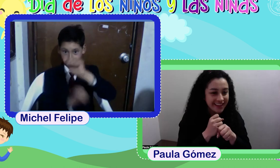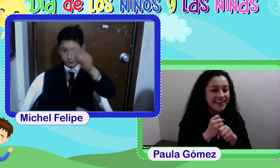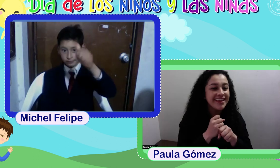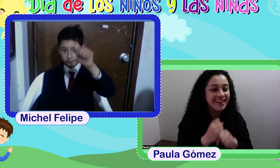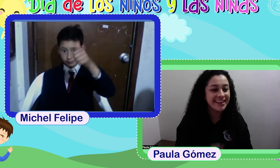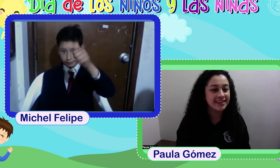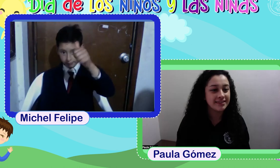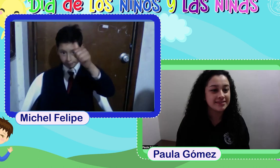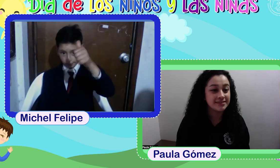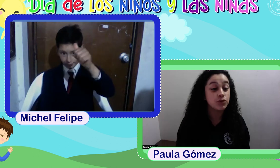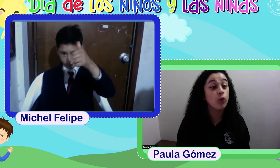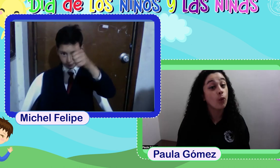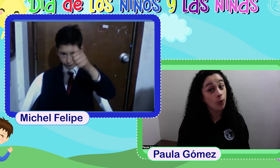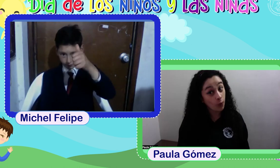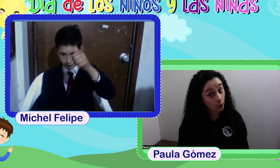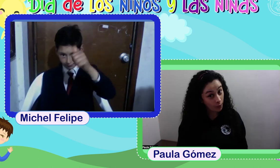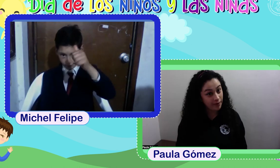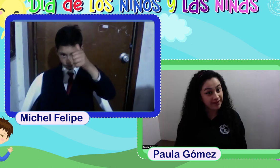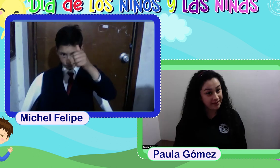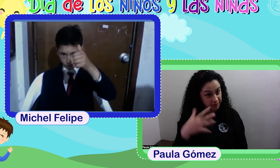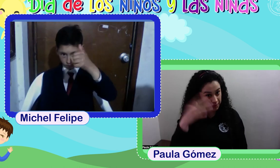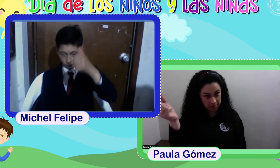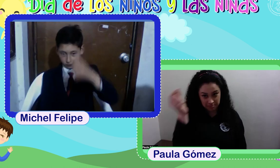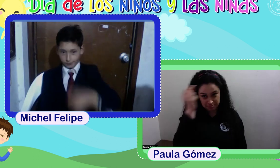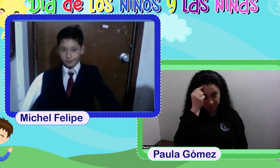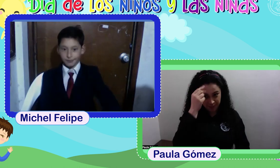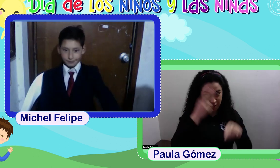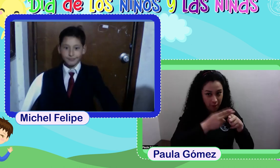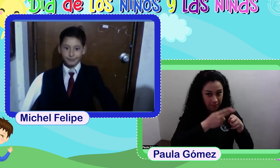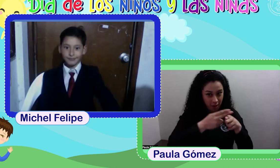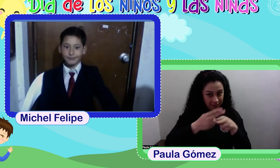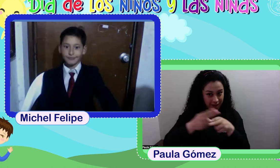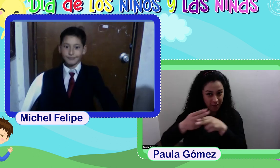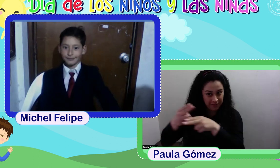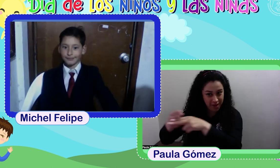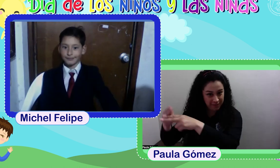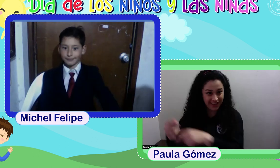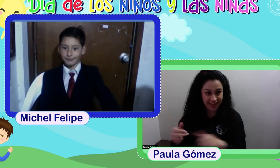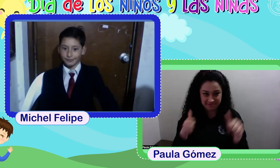Uy, muy bien. Te sabe súper bien tu nombre.